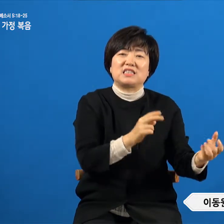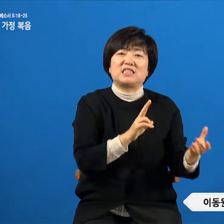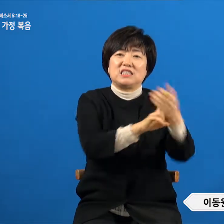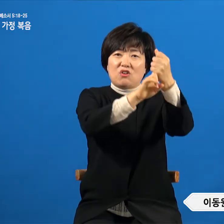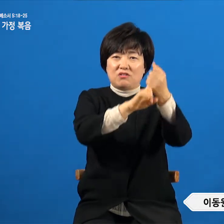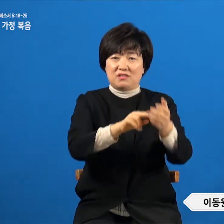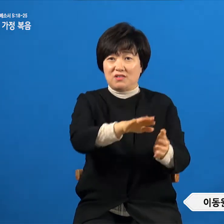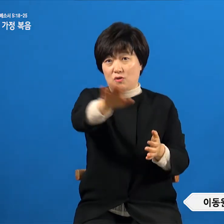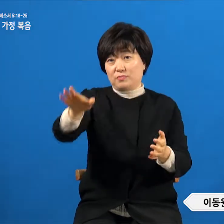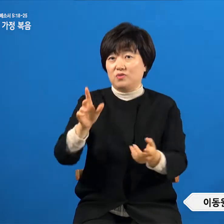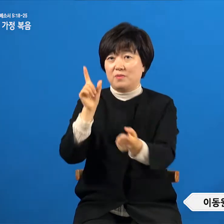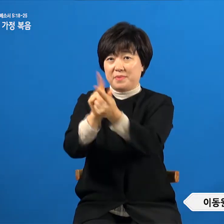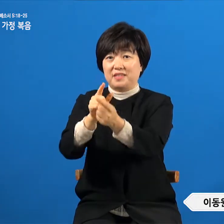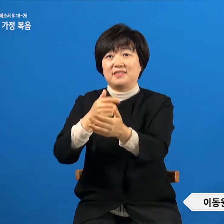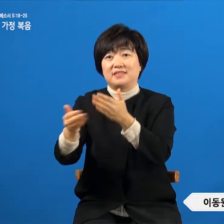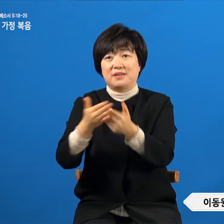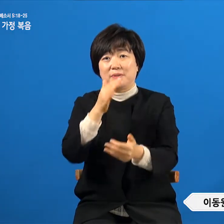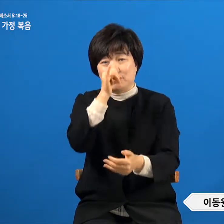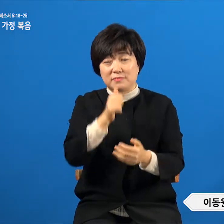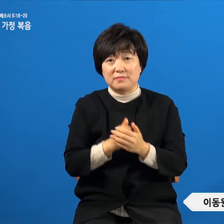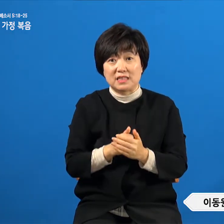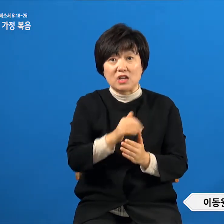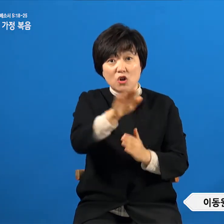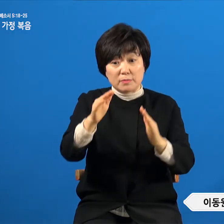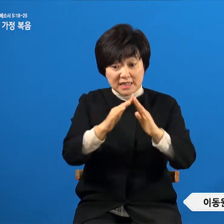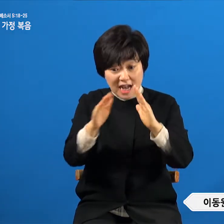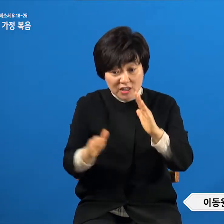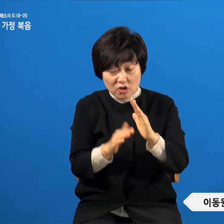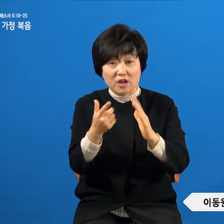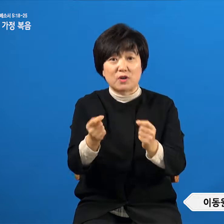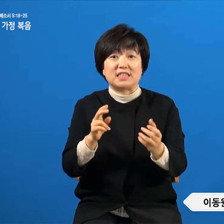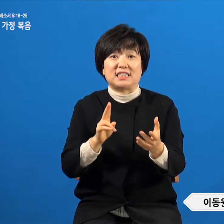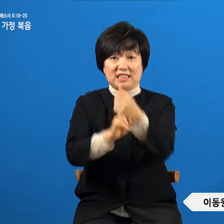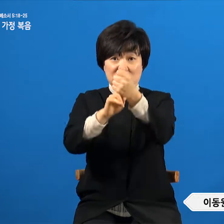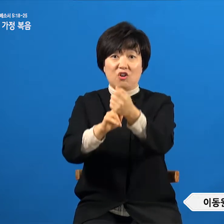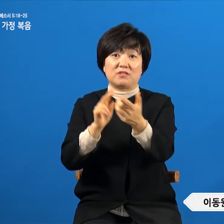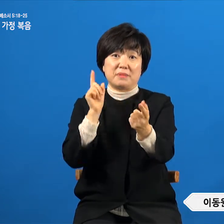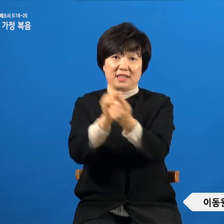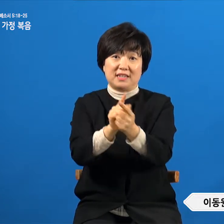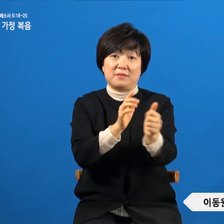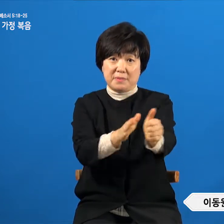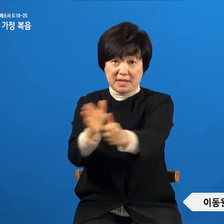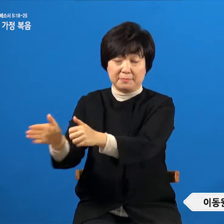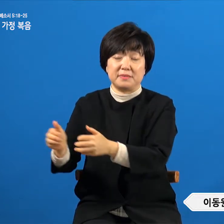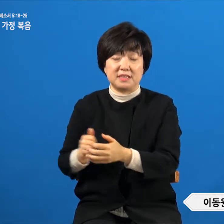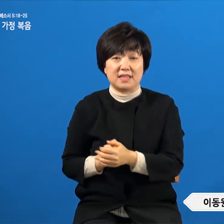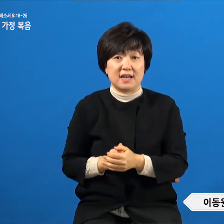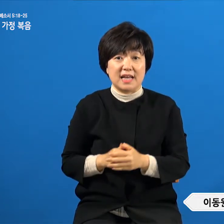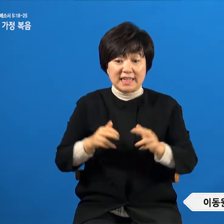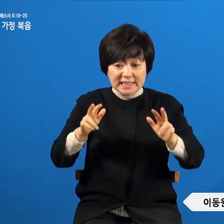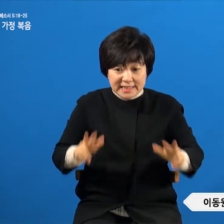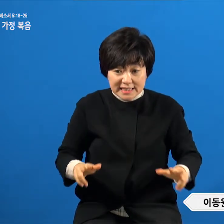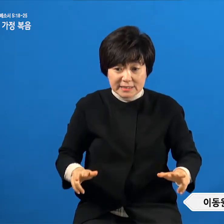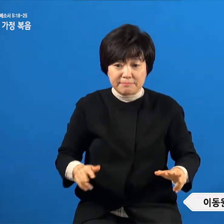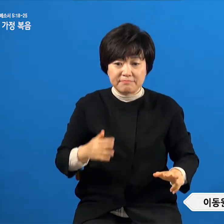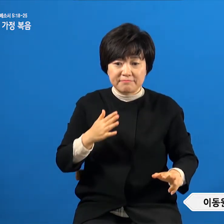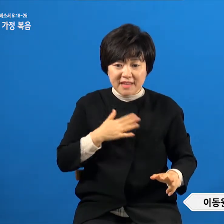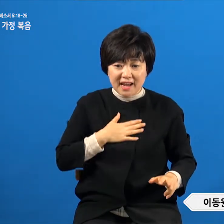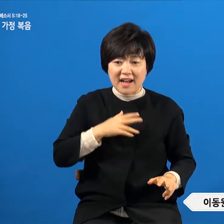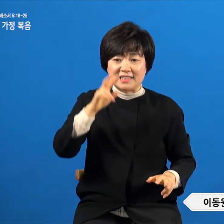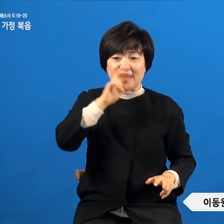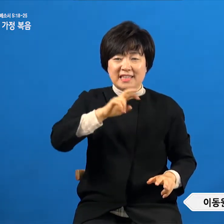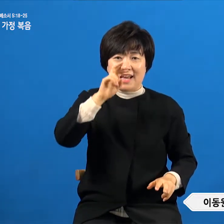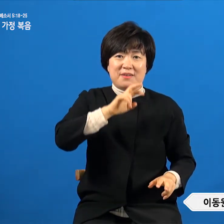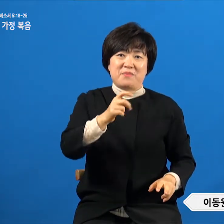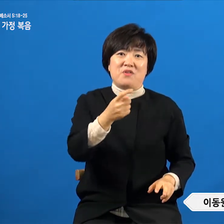믿습니다. 이런 기적이 여러분의 가정에도 임할 수 있다는 것을 믿으시기 바랍니다. 만약 우리가 여기서도 찬양을 배울